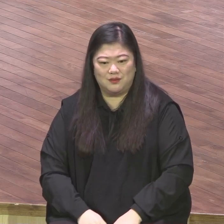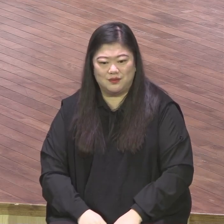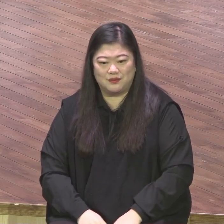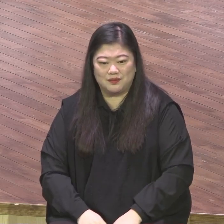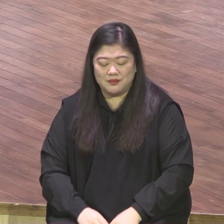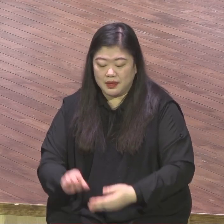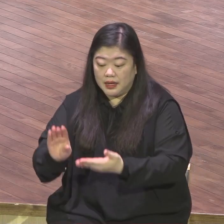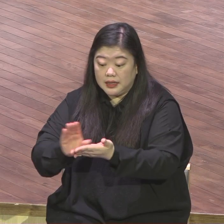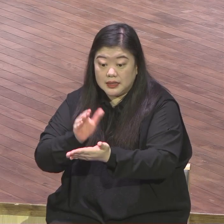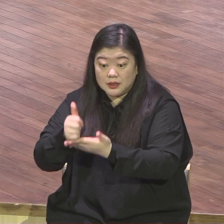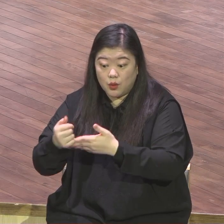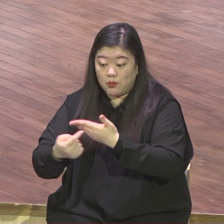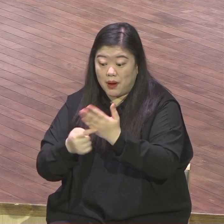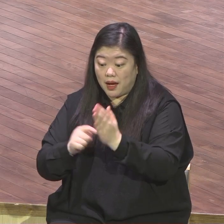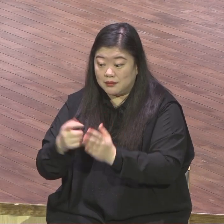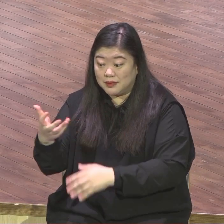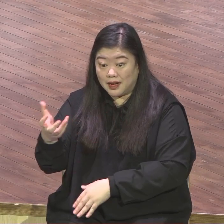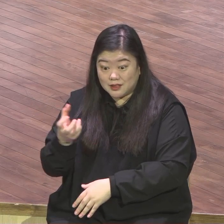행복합니다.